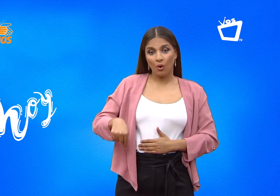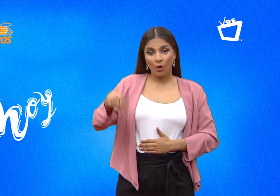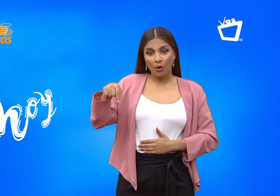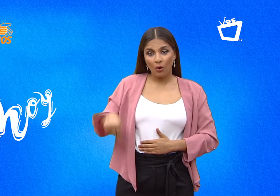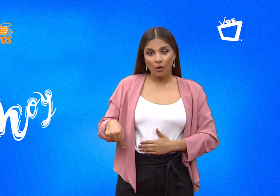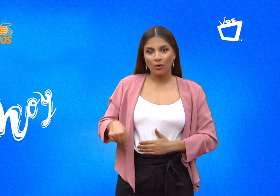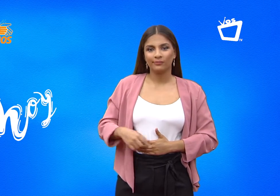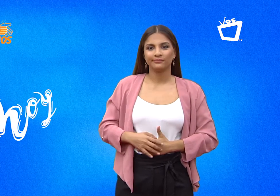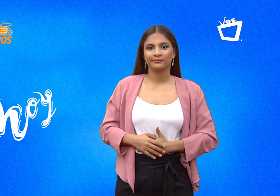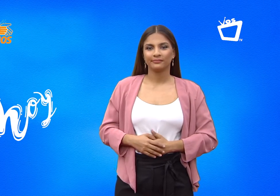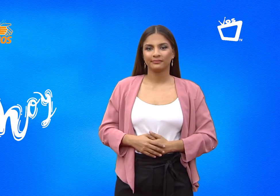Hoy.